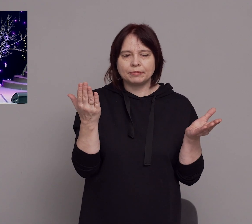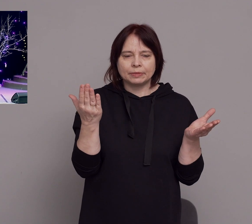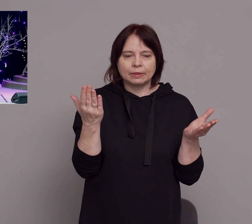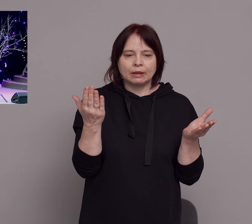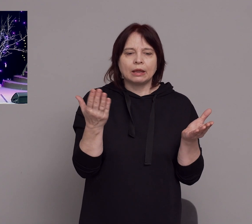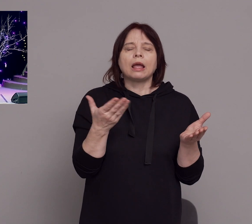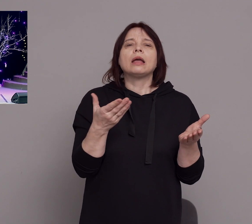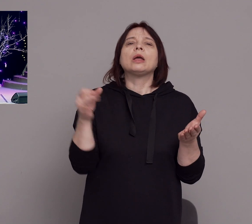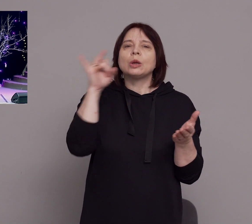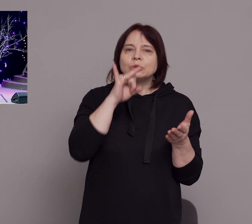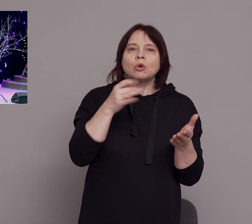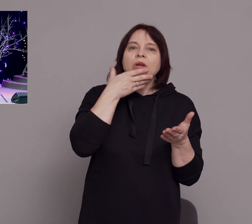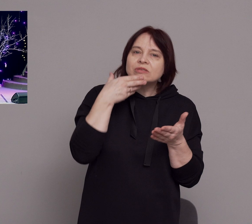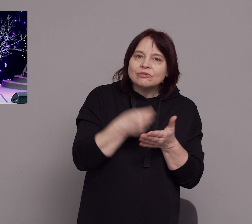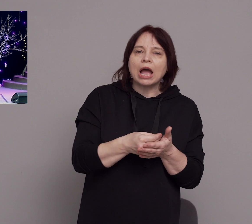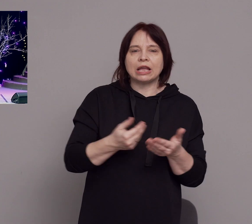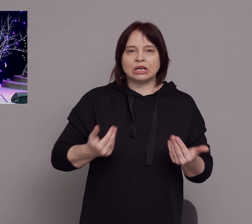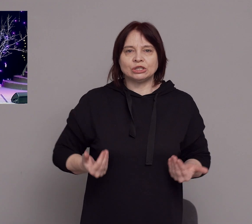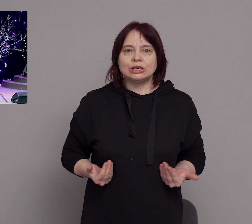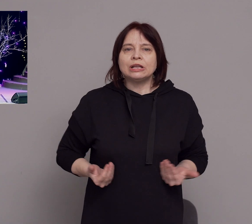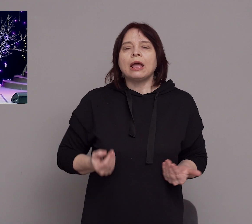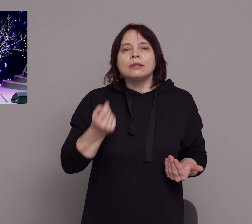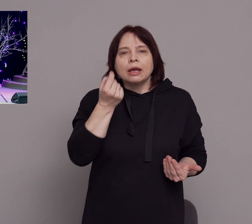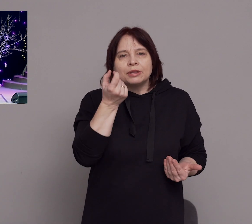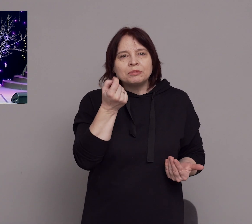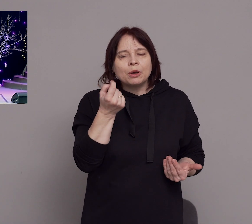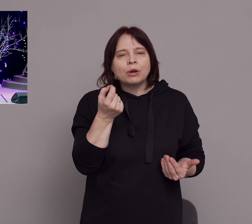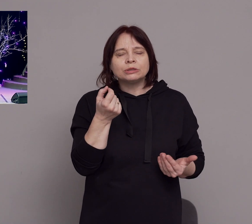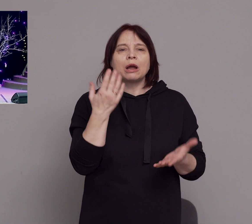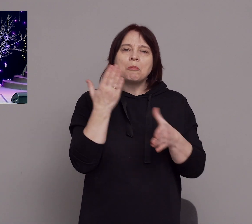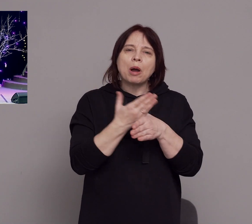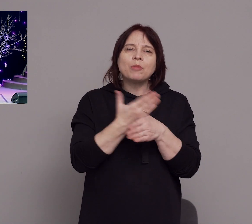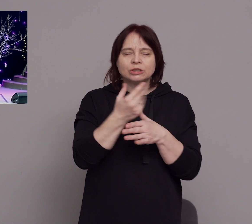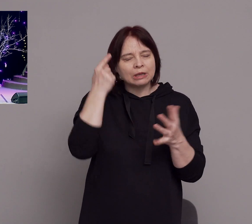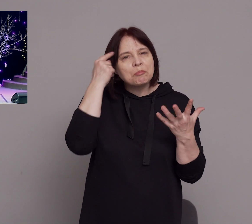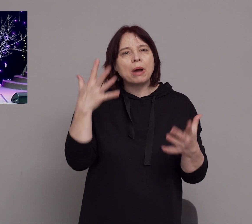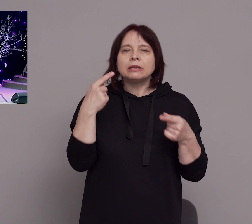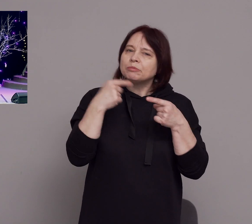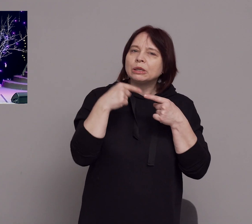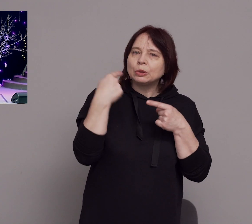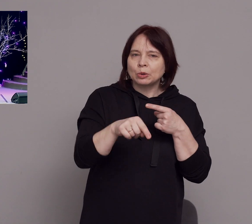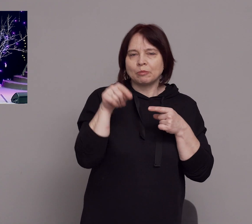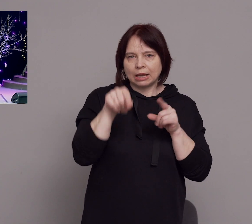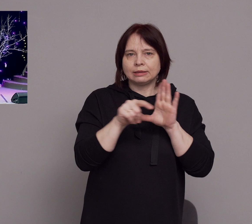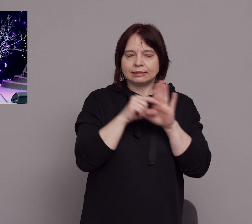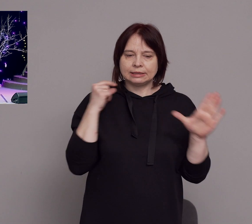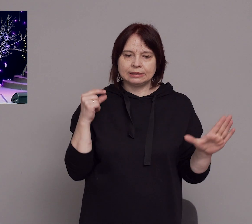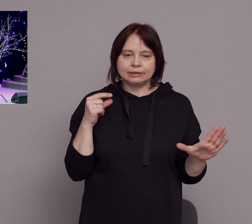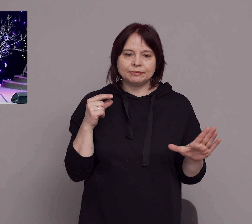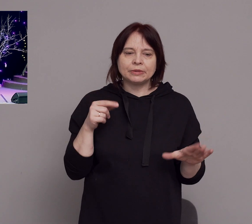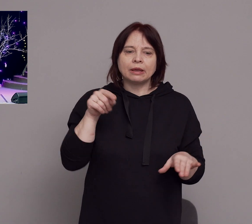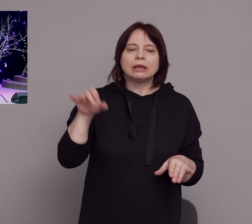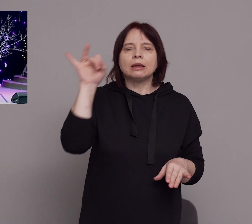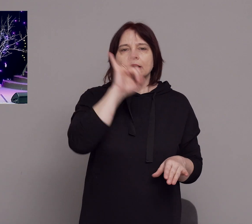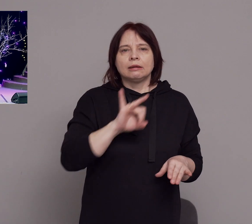историю своей жизни, которая, я верю, немножко поможет нам по-другому посмотреть на это местописание, на этот стих. Эта